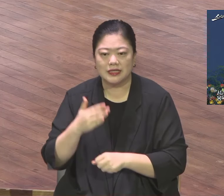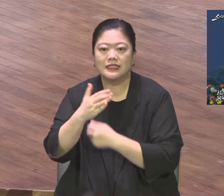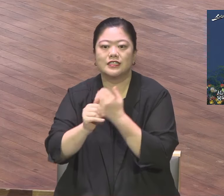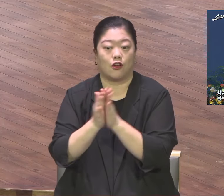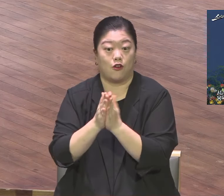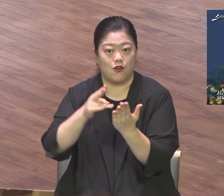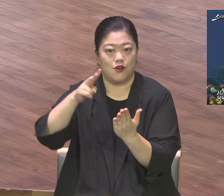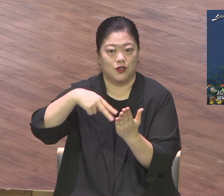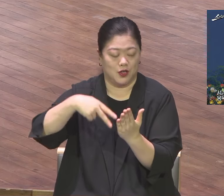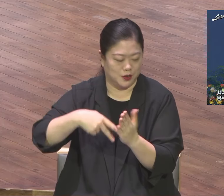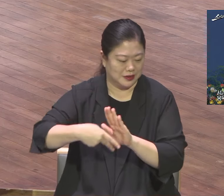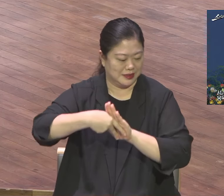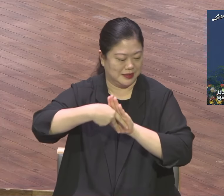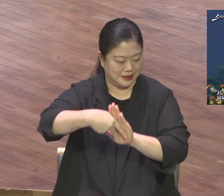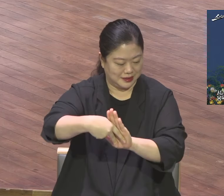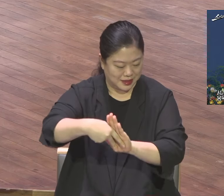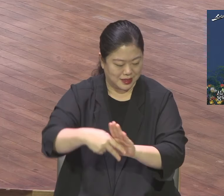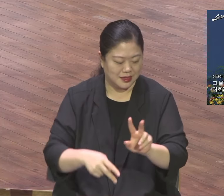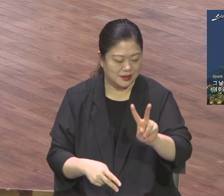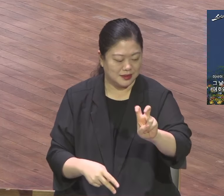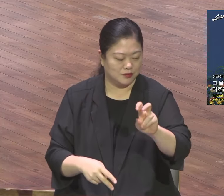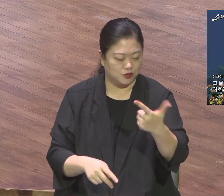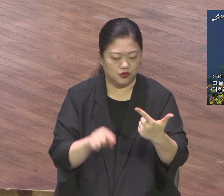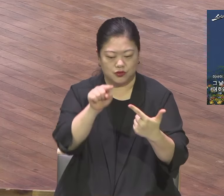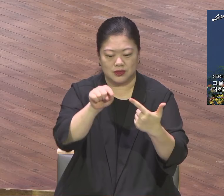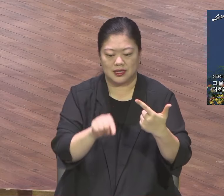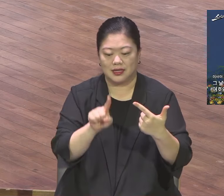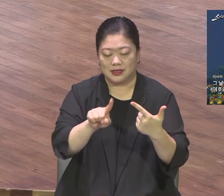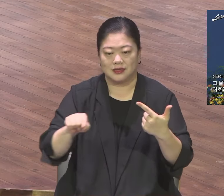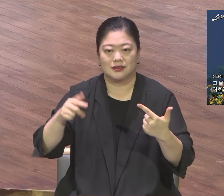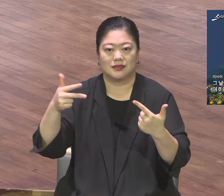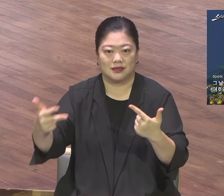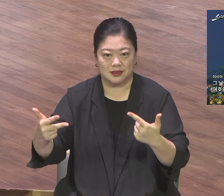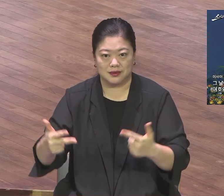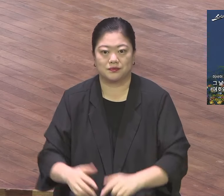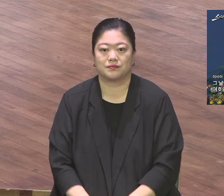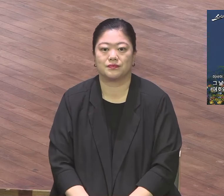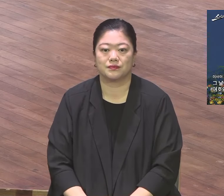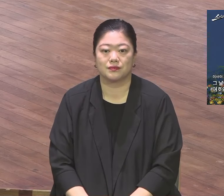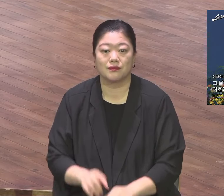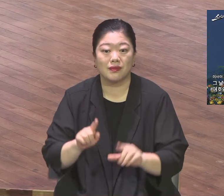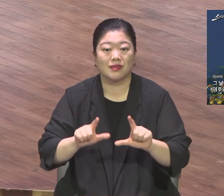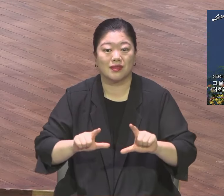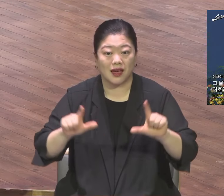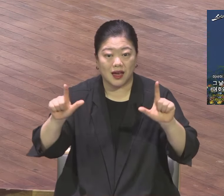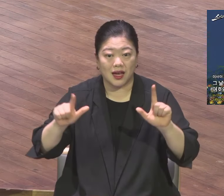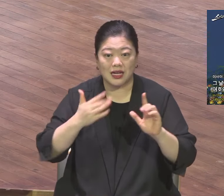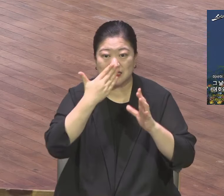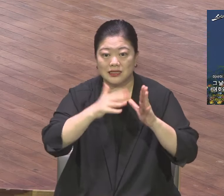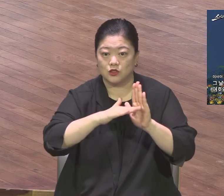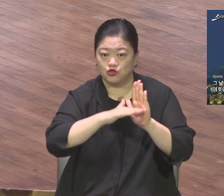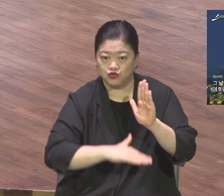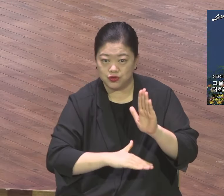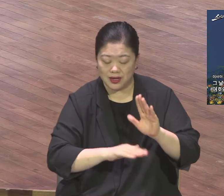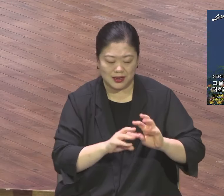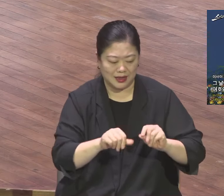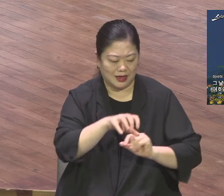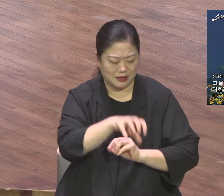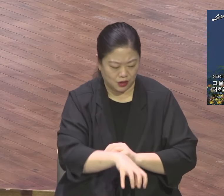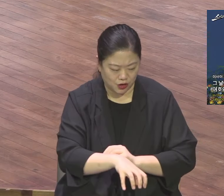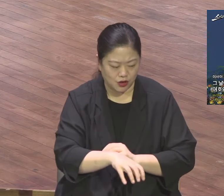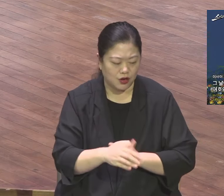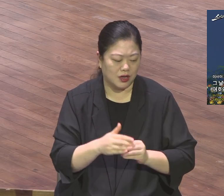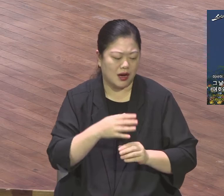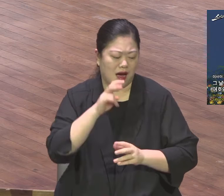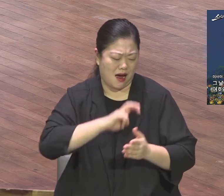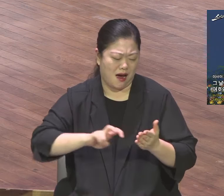이사야서 26장 1절로 7절 한 절씩 교독합니다. 그날에 유다 땅에서 이 노래를 부르라.